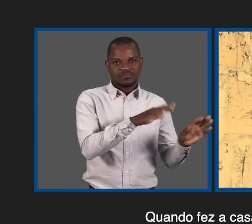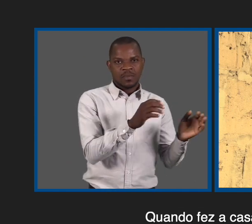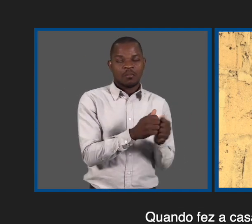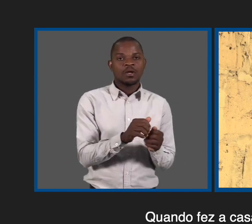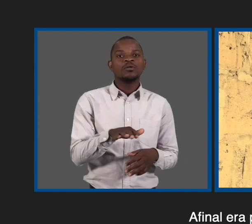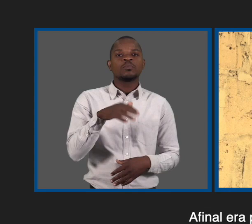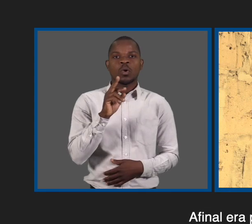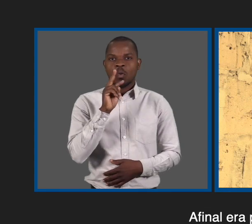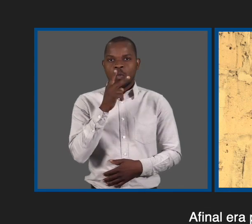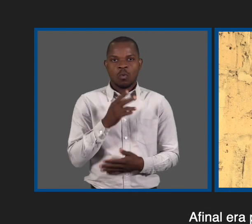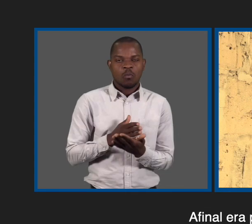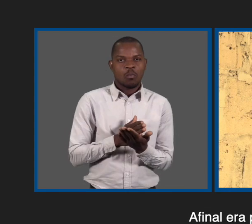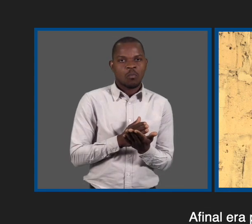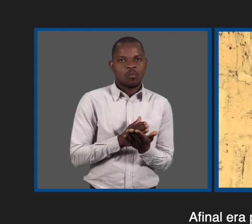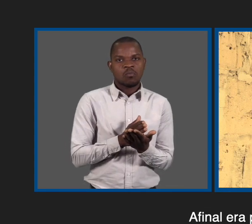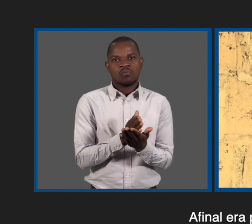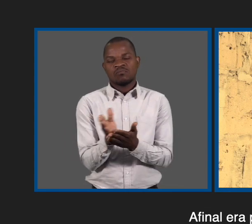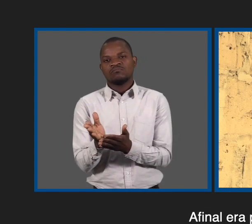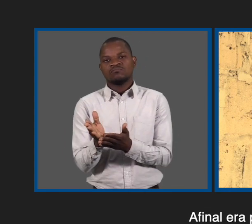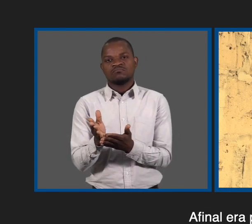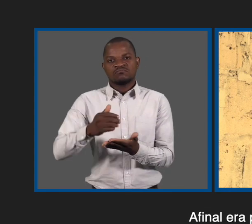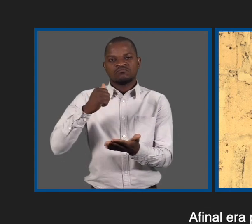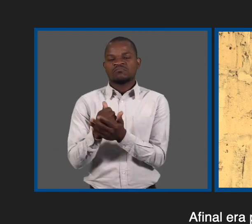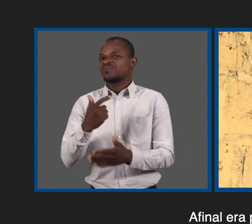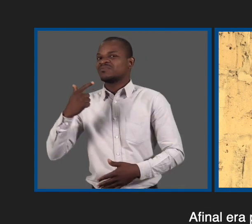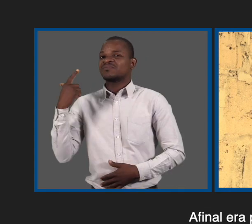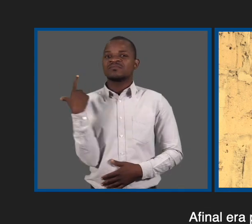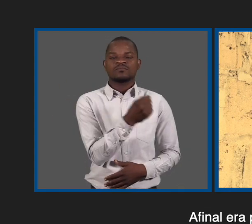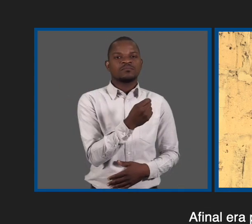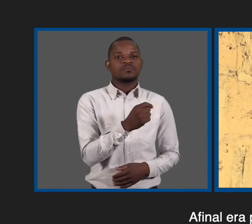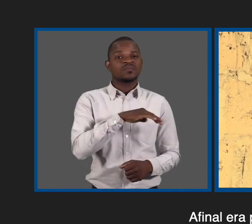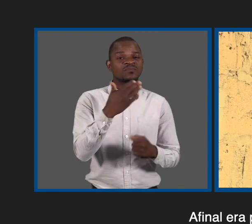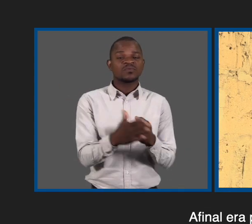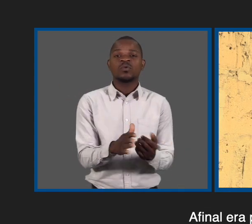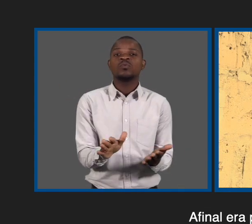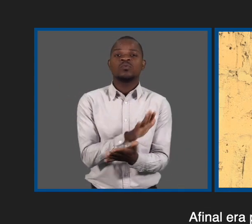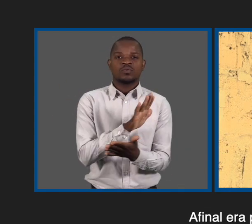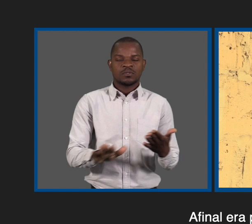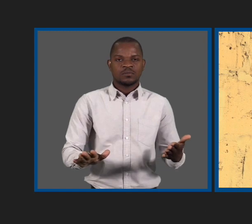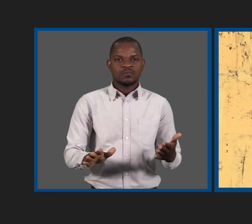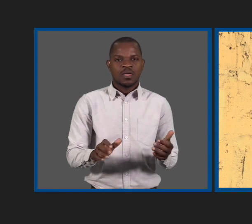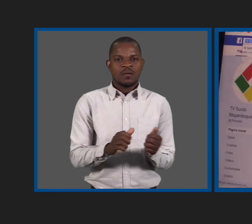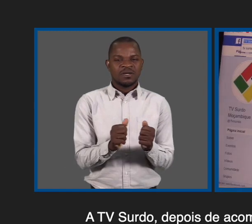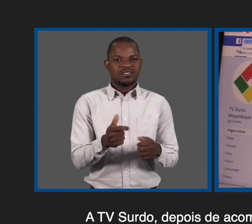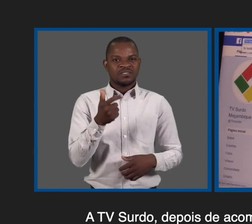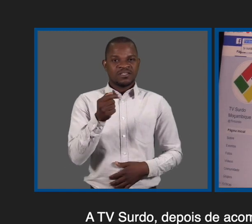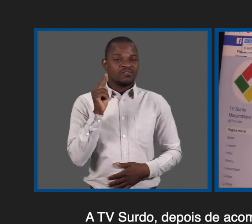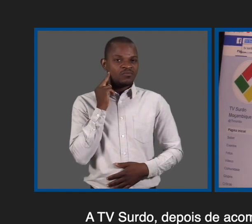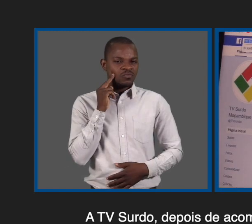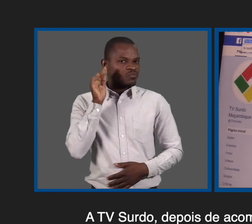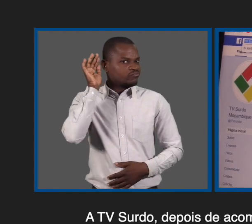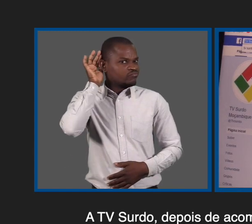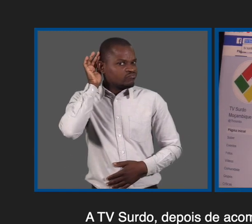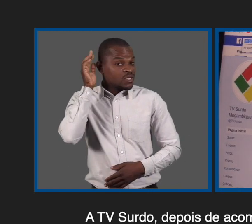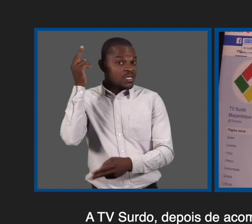frente. Afinal de contas, não. Era para nos findar. Ultimamente já saiu e foi-se morar de vez. A TV Surdo,